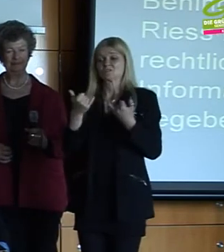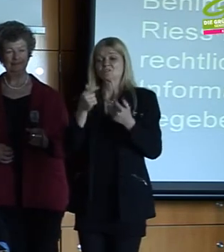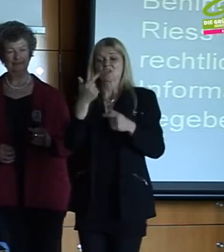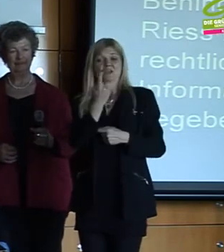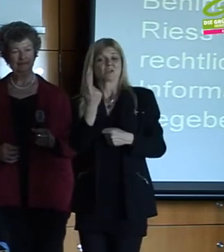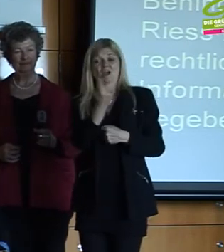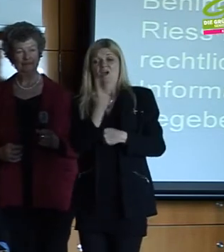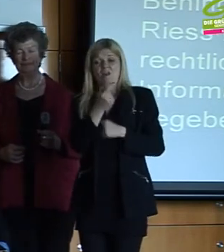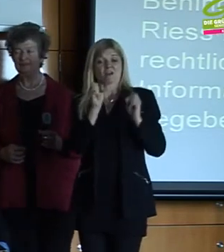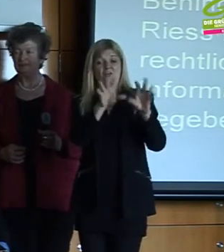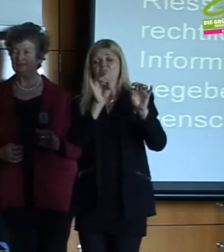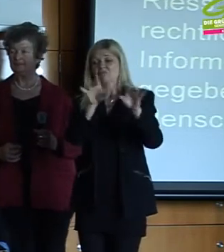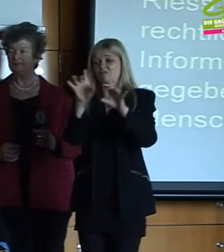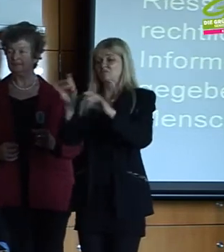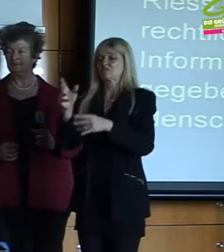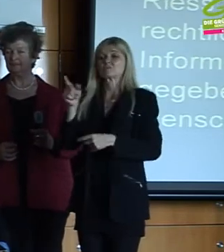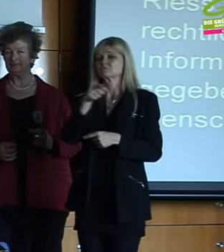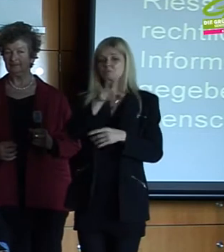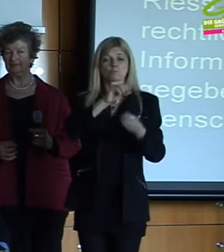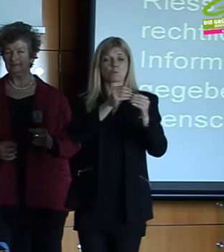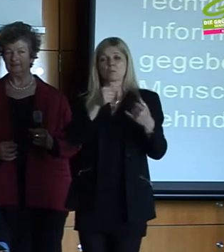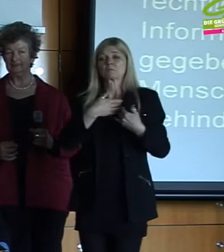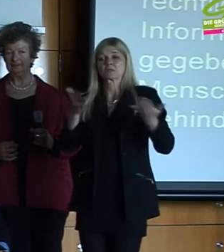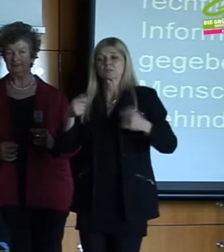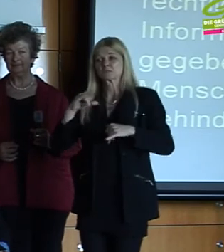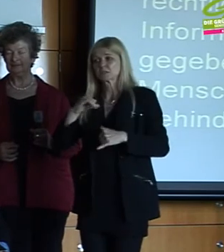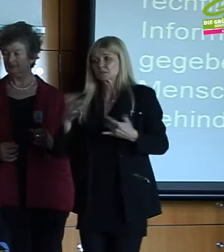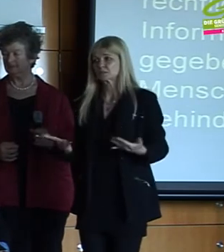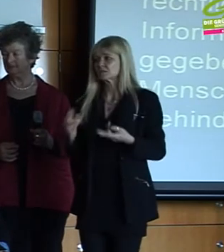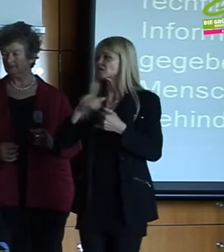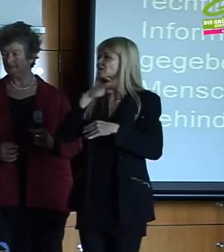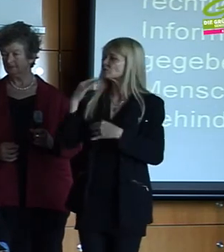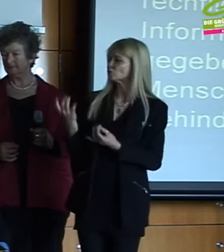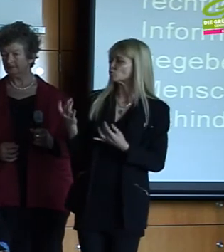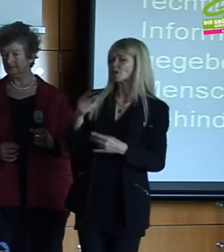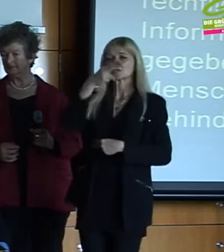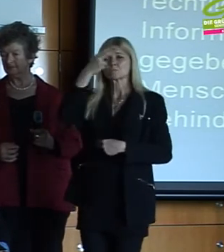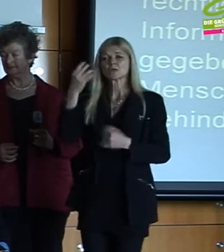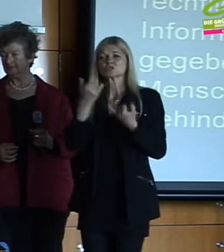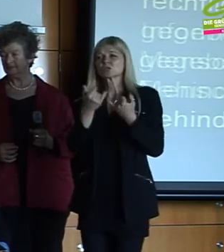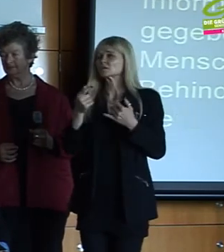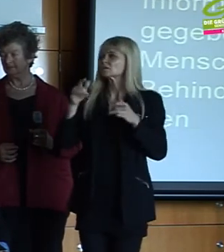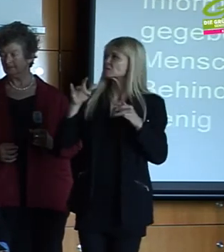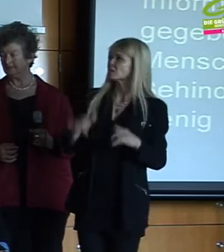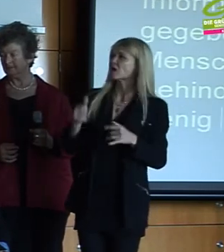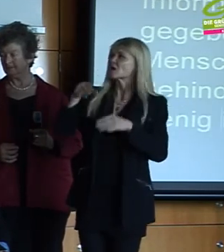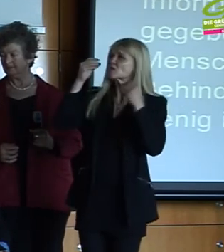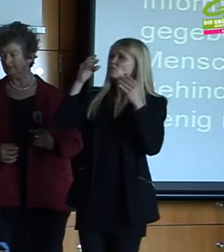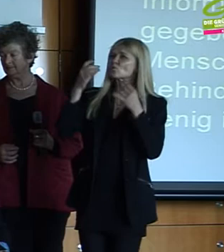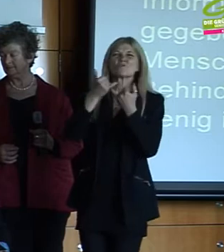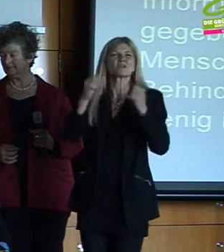Und viele Menschen viel zu wenig informiert sind über die unterschiedlichsten Unterstützungsmöglichkeiten.